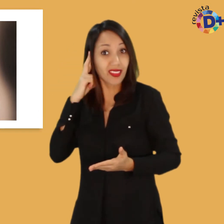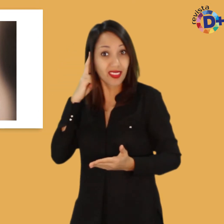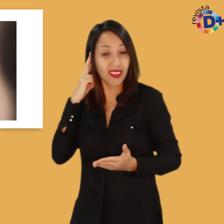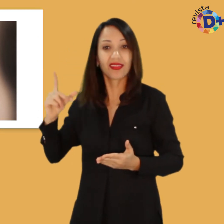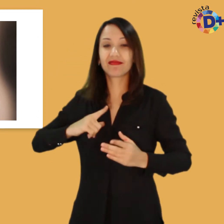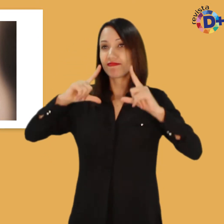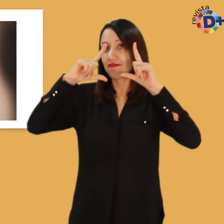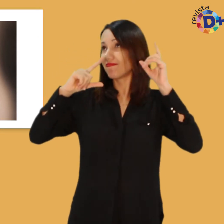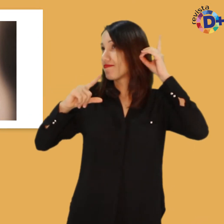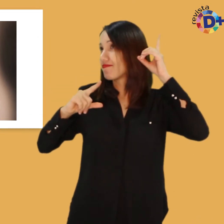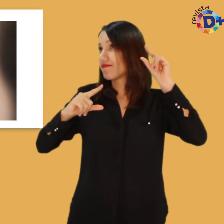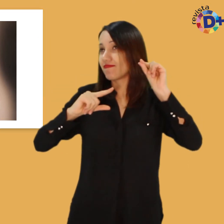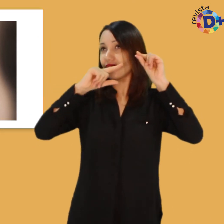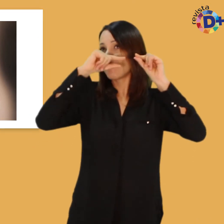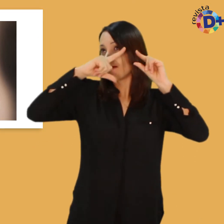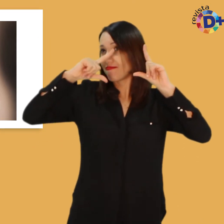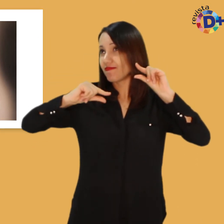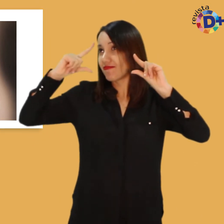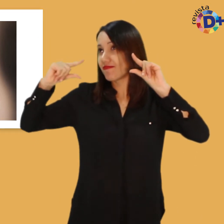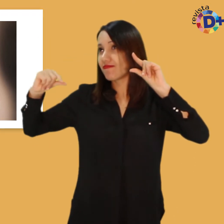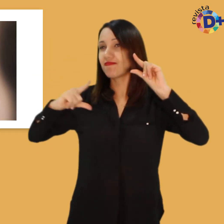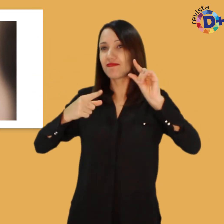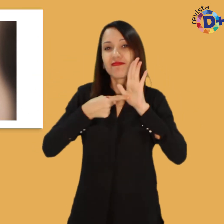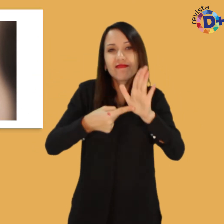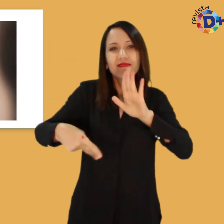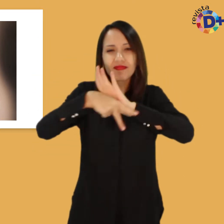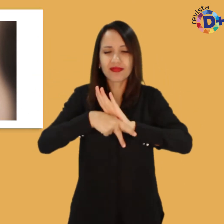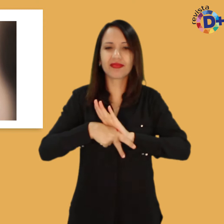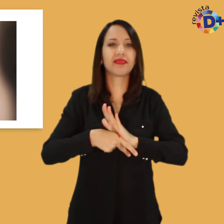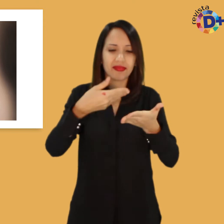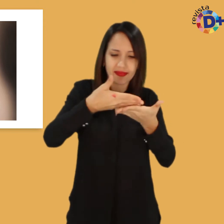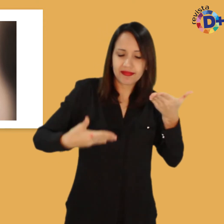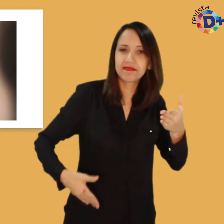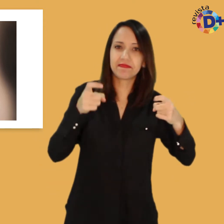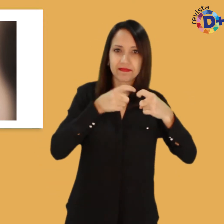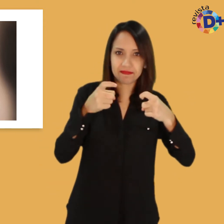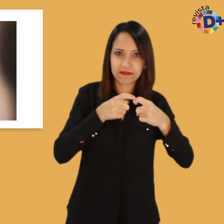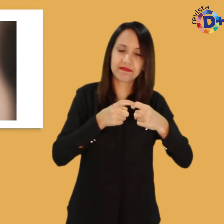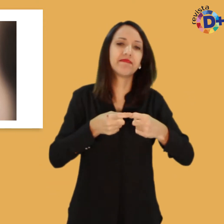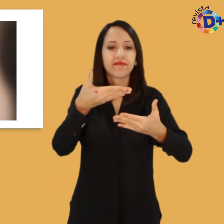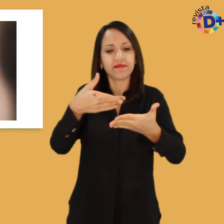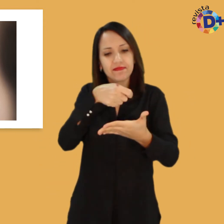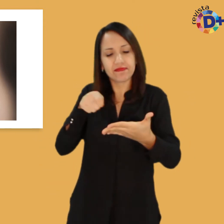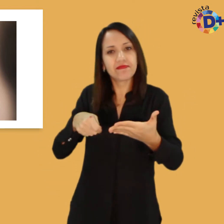perda auditiva indicado pelo diagnóstico médico e ou paramédico tem sido decisivo